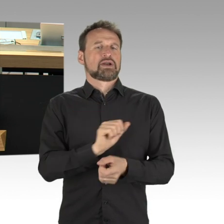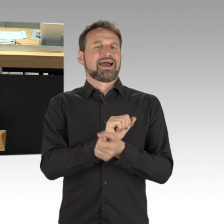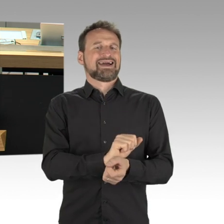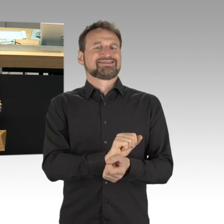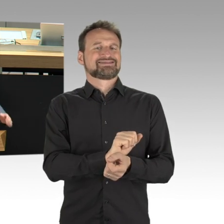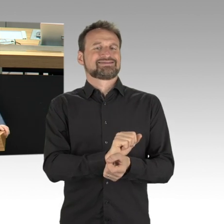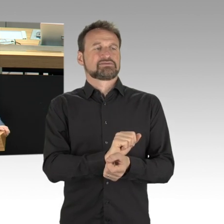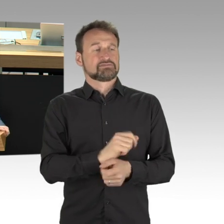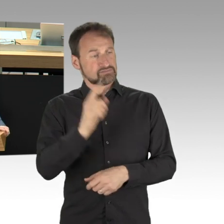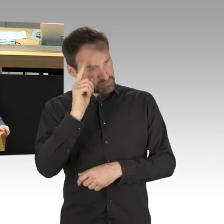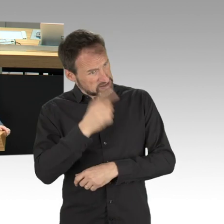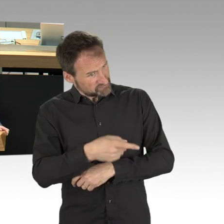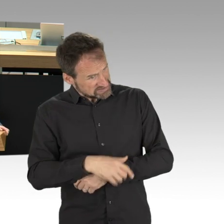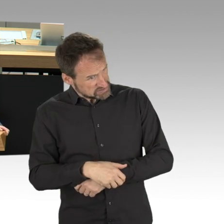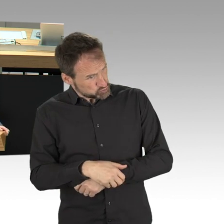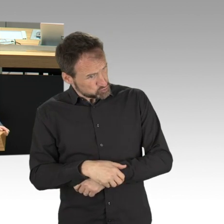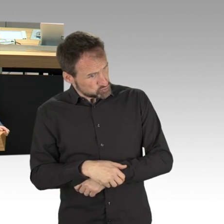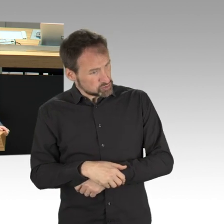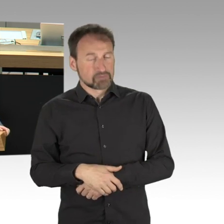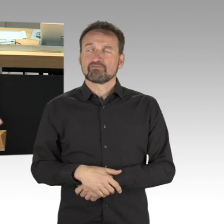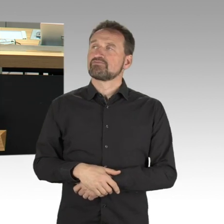Danke für die Frage, Herr Buchholz.